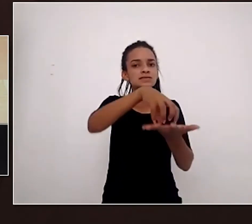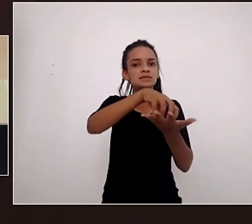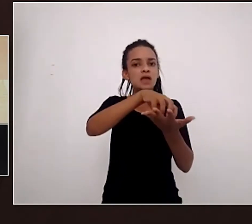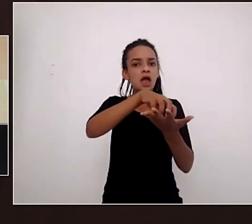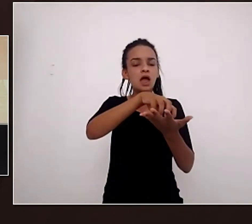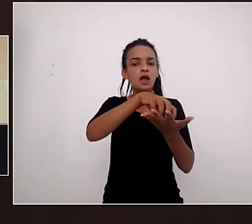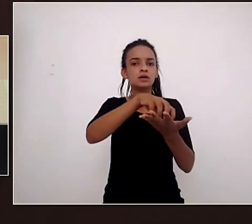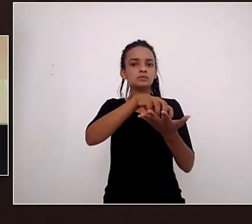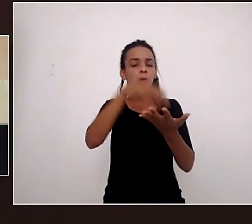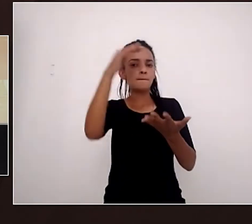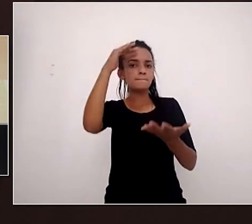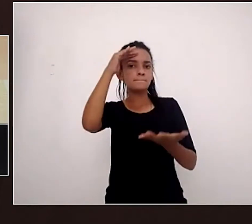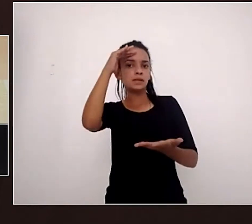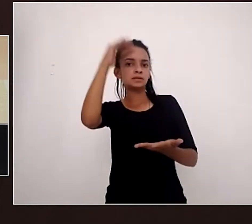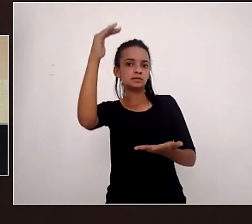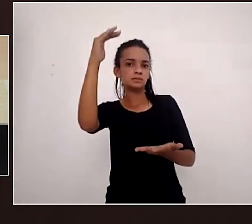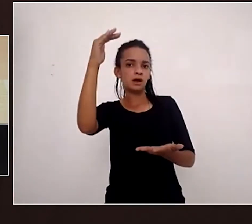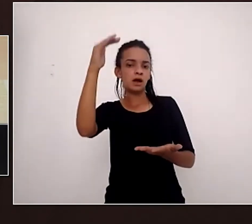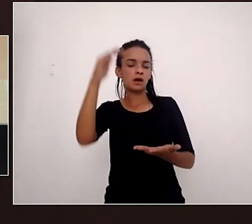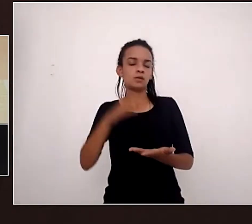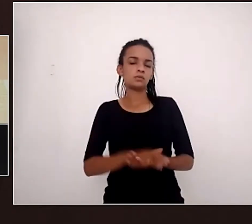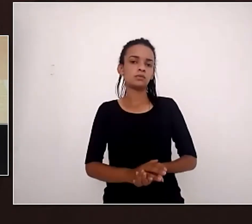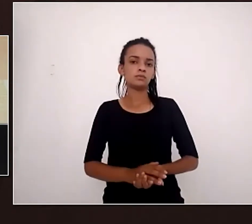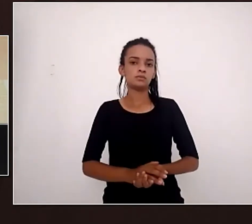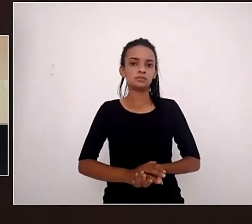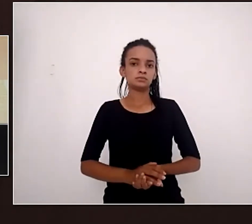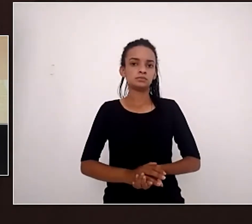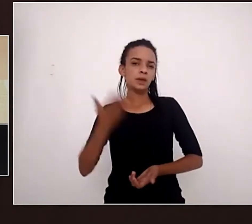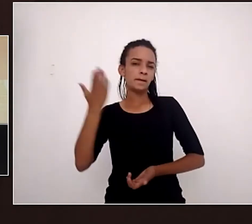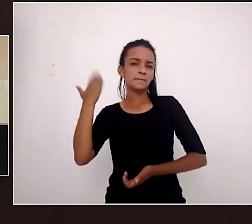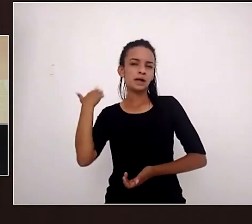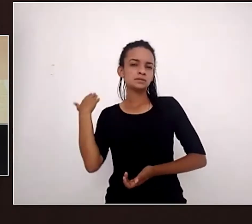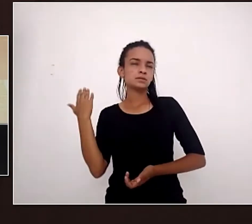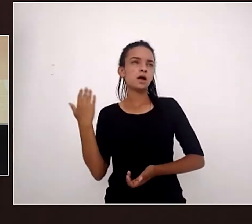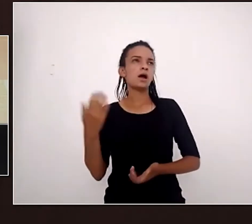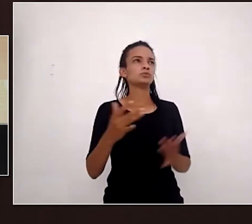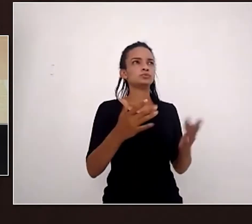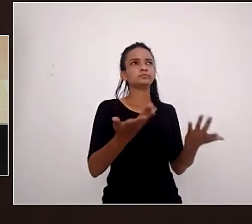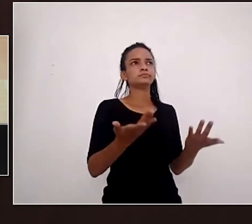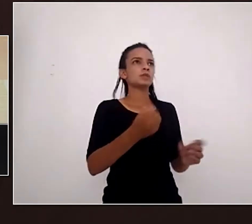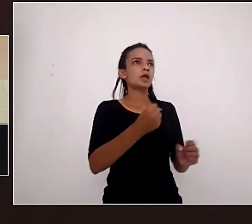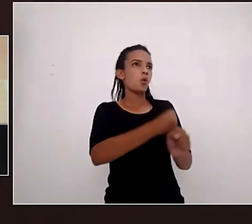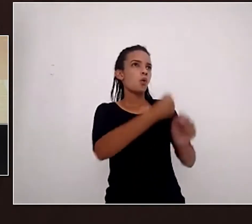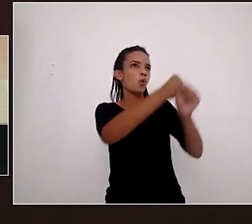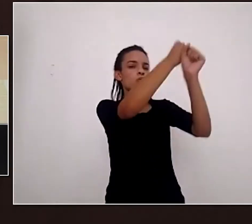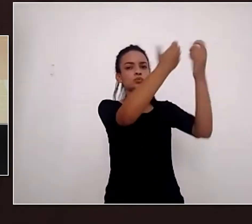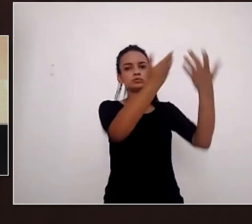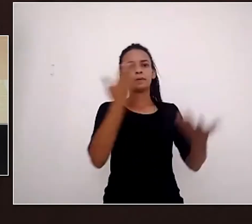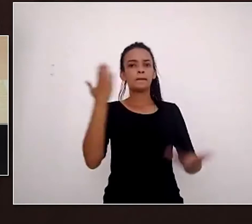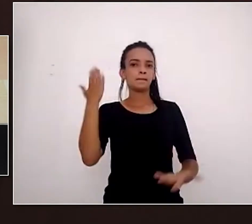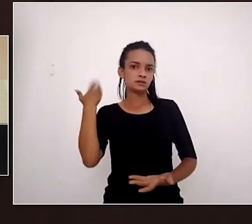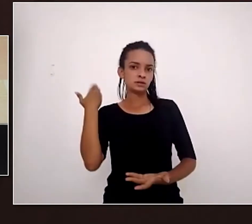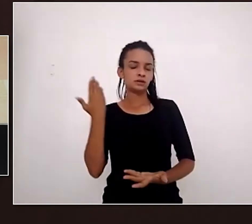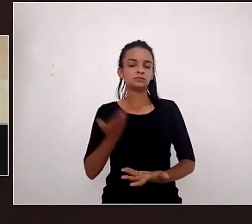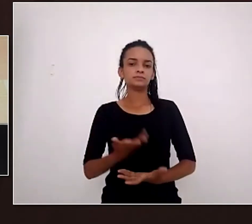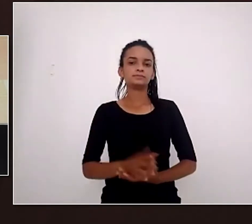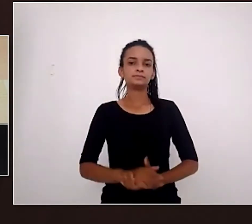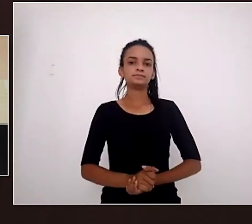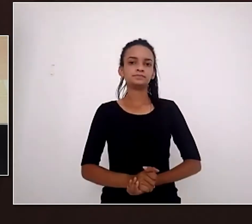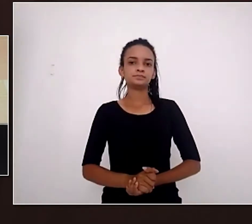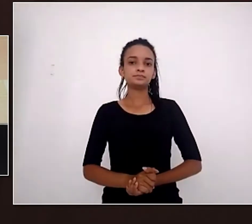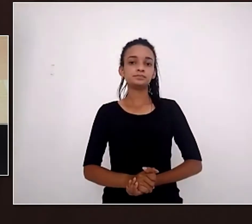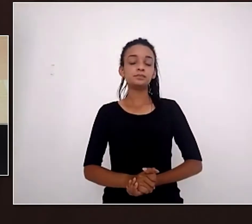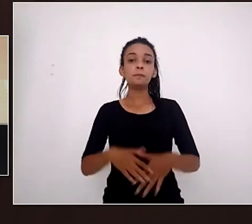das antigas construções imperiais. E por ali começou o incêndio, e esse